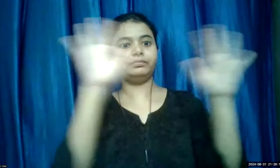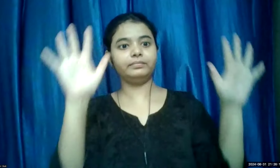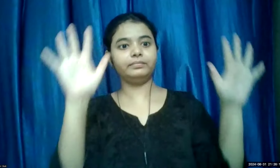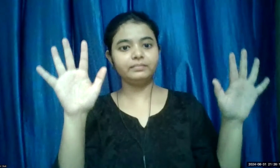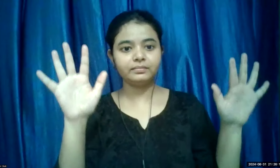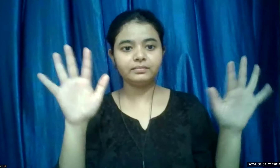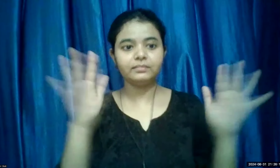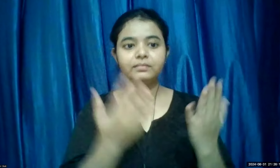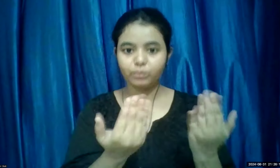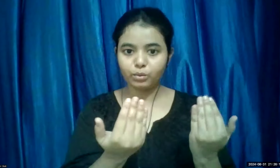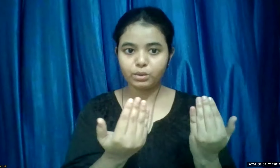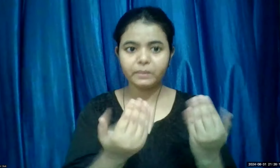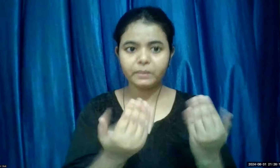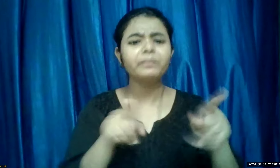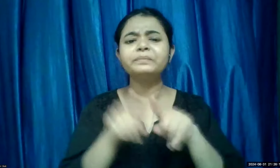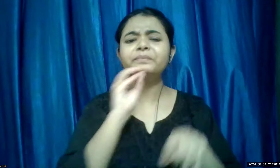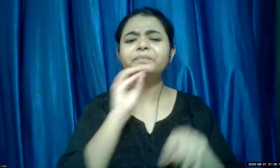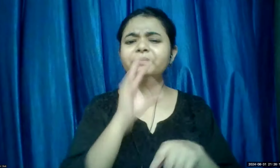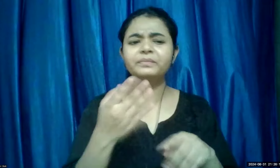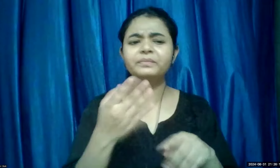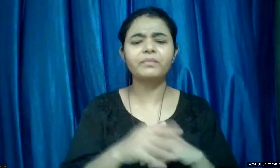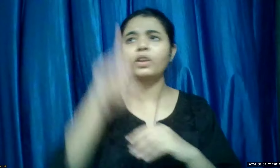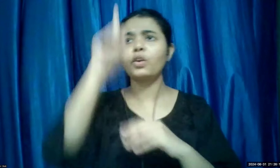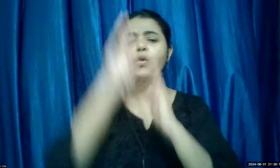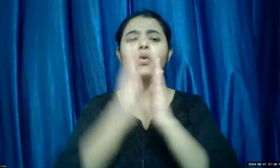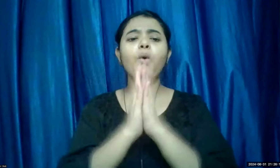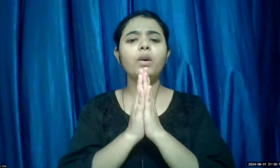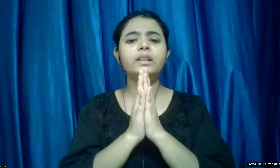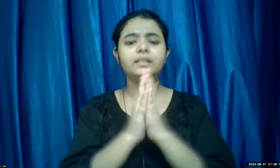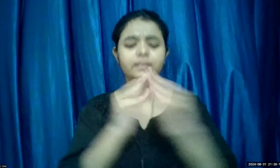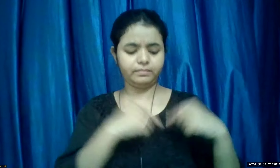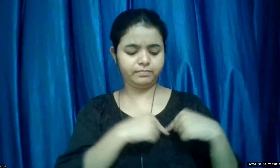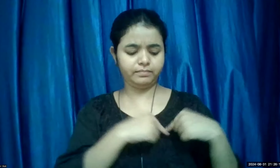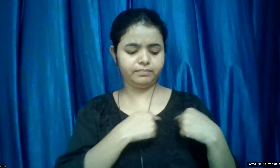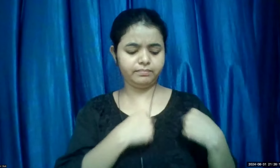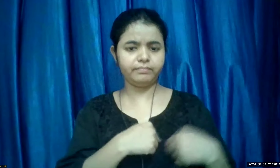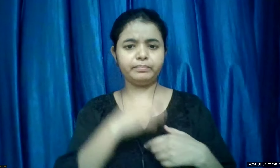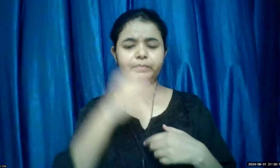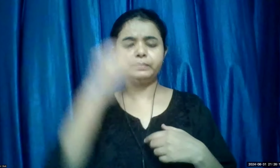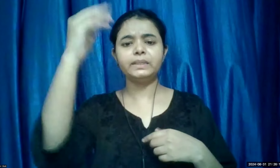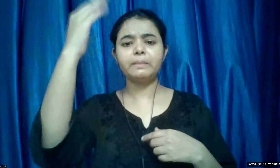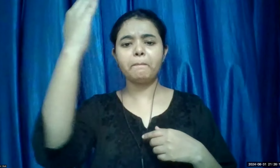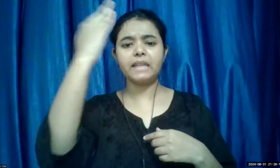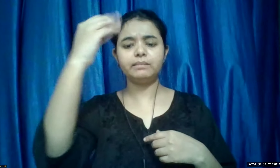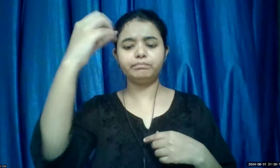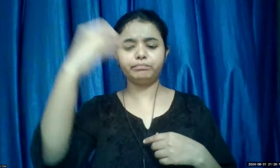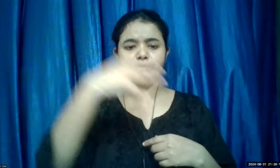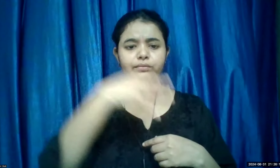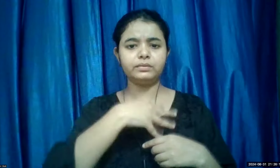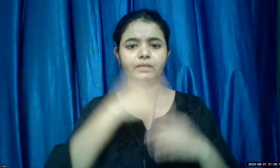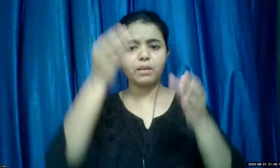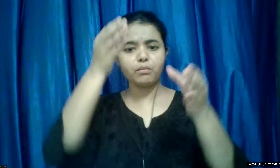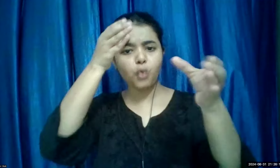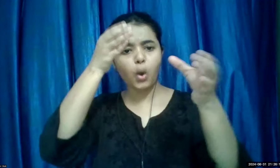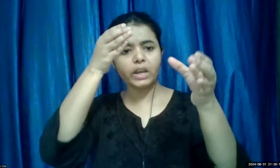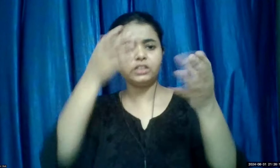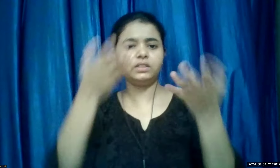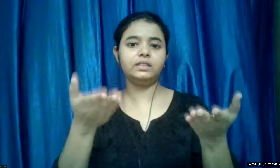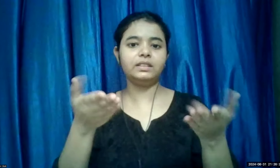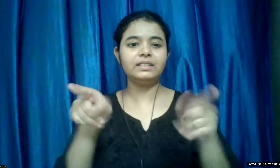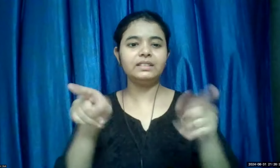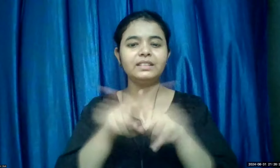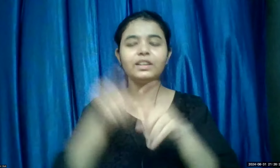मैंने बताया कि भगवान क्या करते हैं, हमारे हृदय में ज्ञान जो है दे देंगे। तो ज्ञान क्या है, ज्ञान को बताया गया है सूर्य